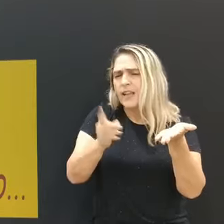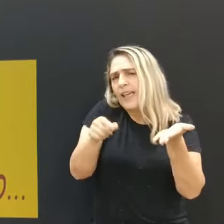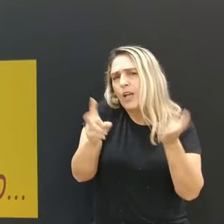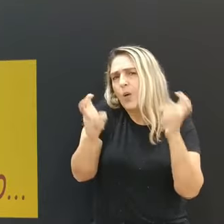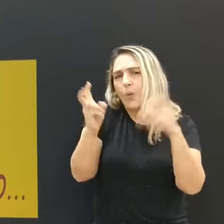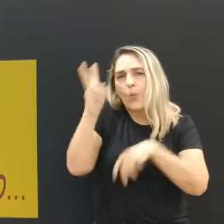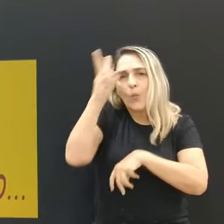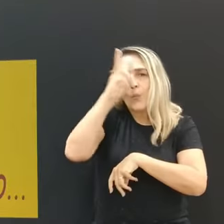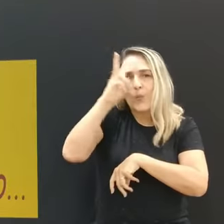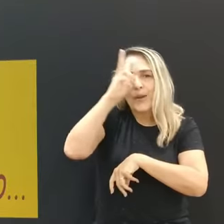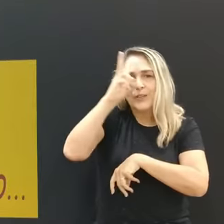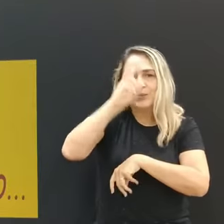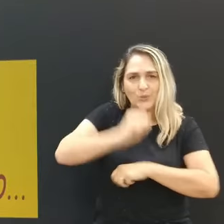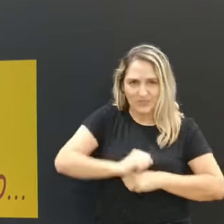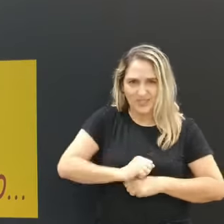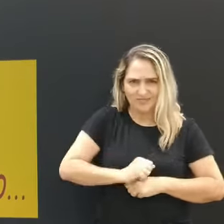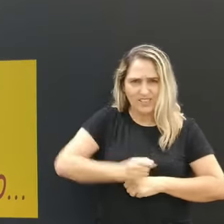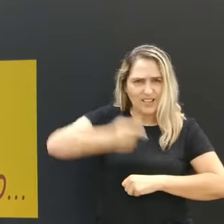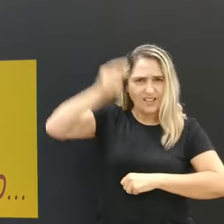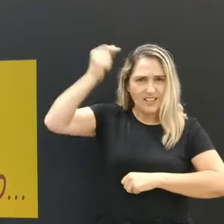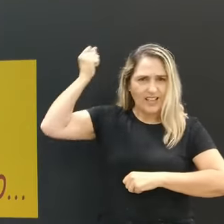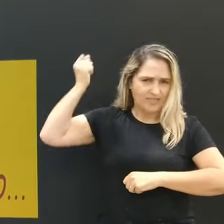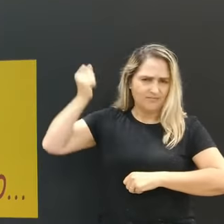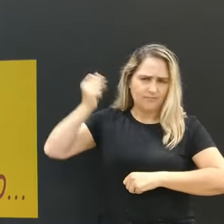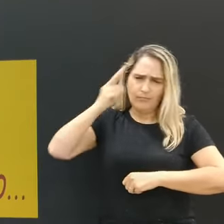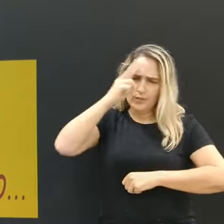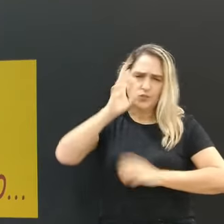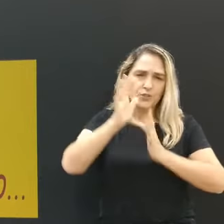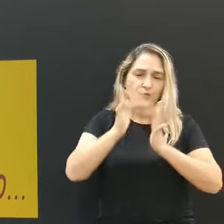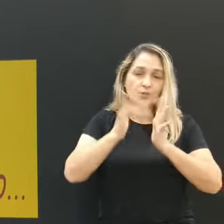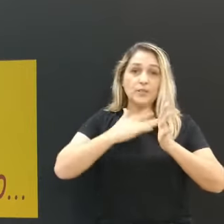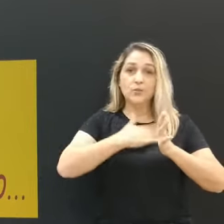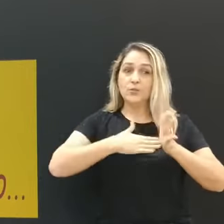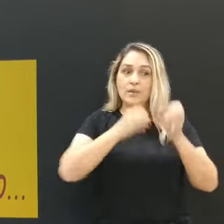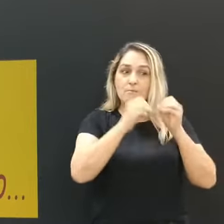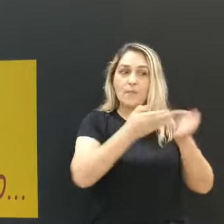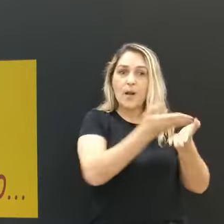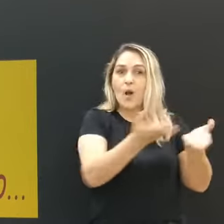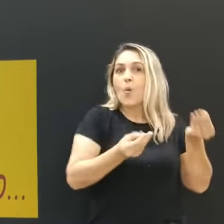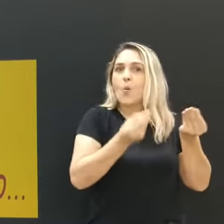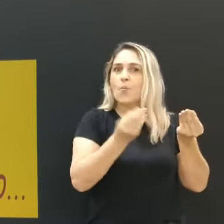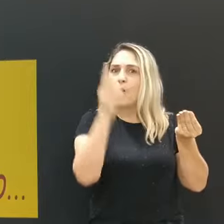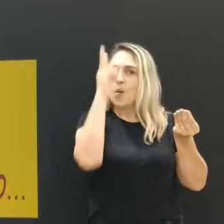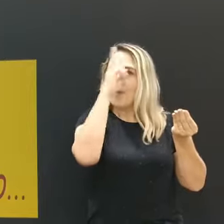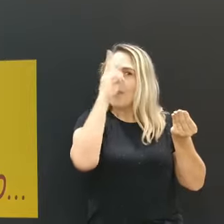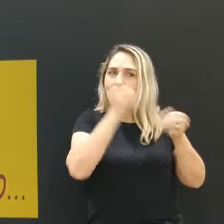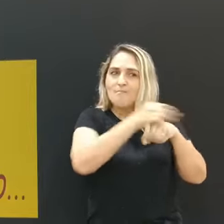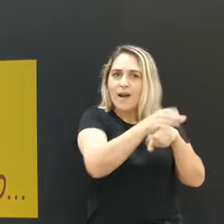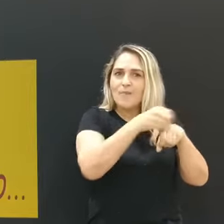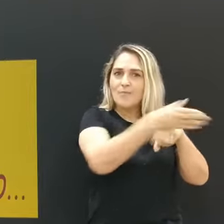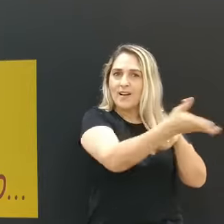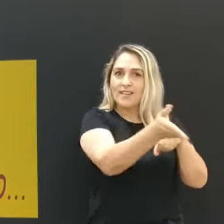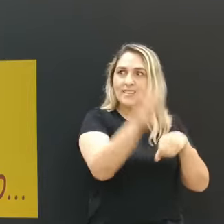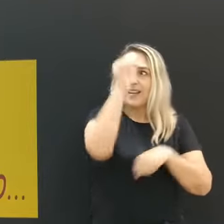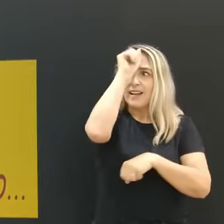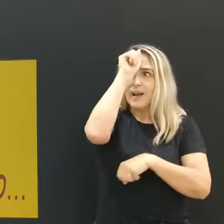tinham lições importantes para nós, tá? E essa história é bem importante, porque Jesus sempre gostou de